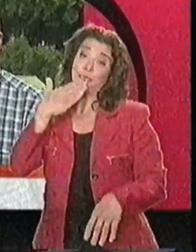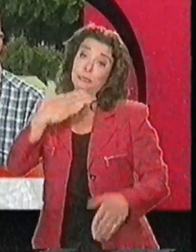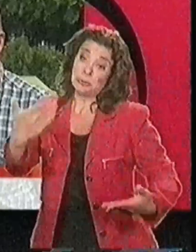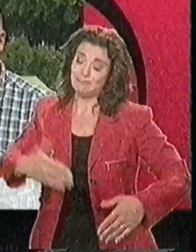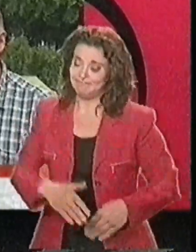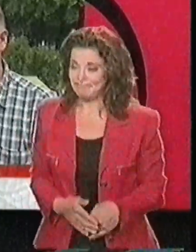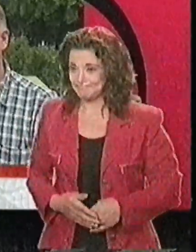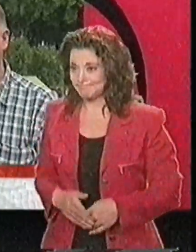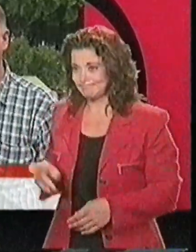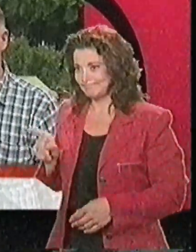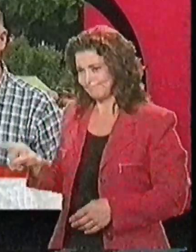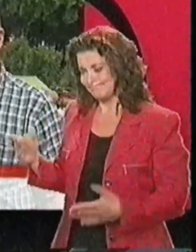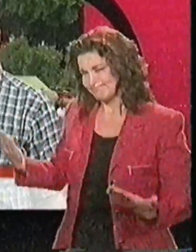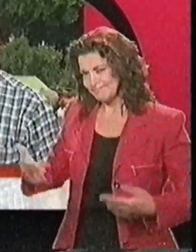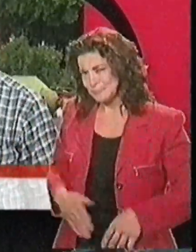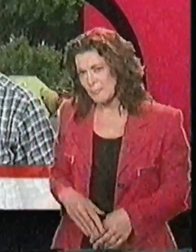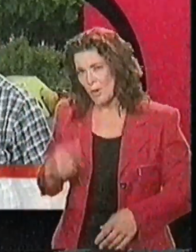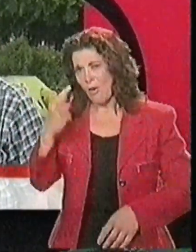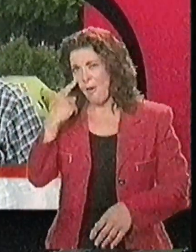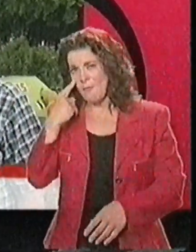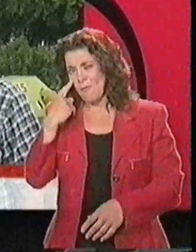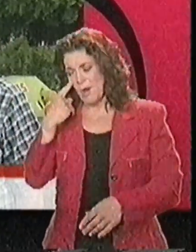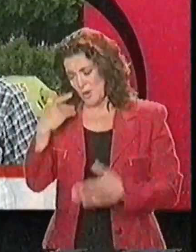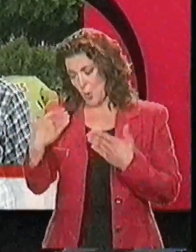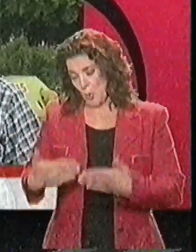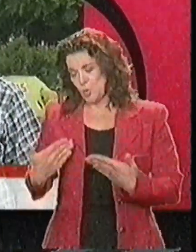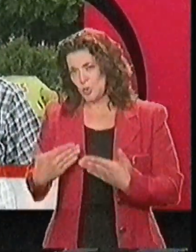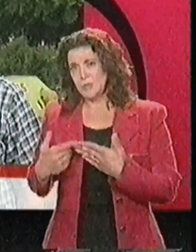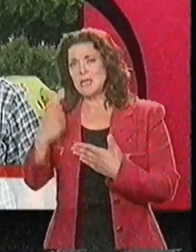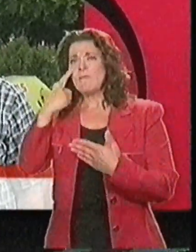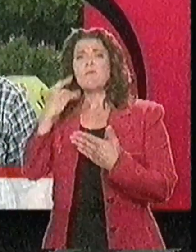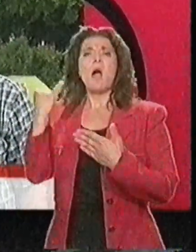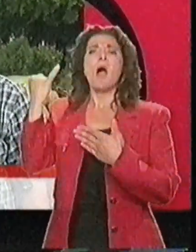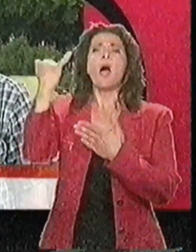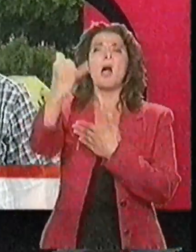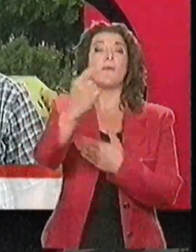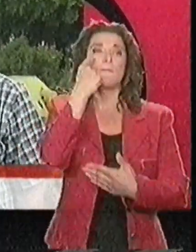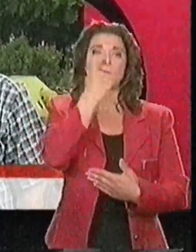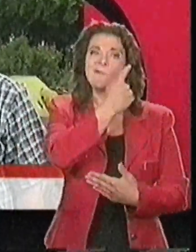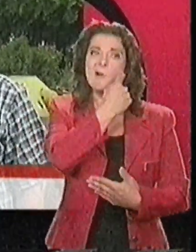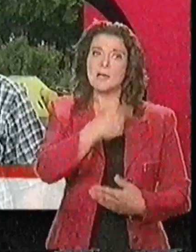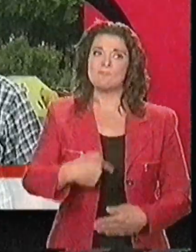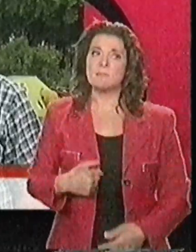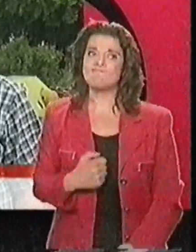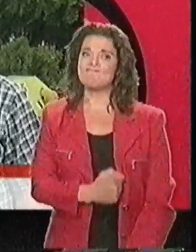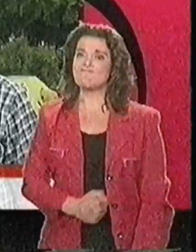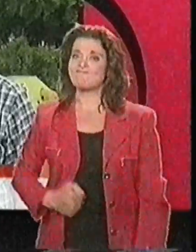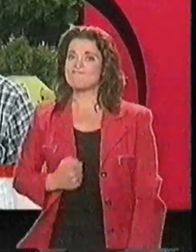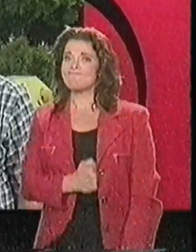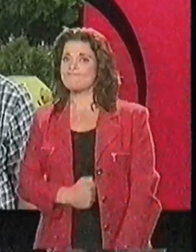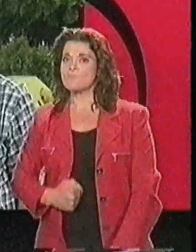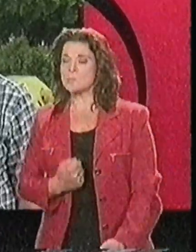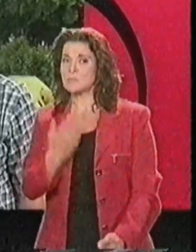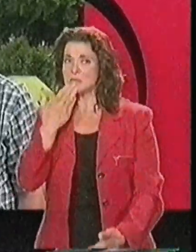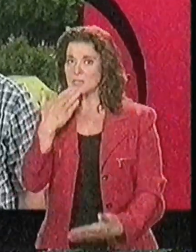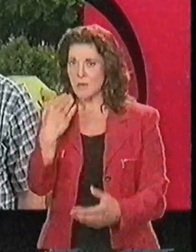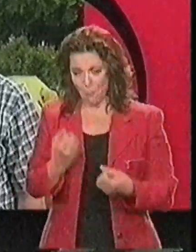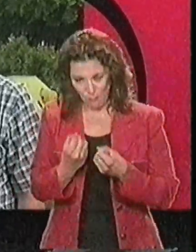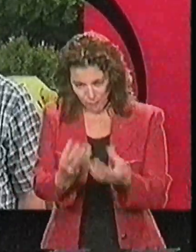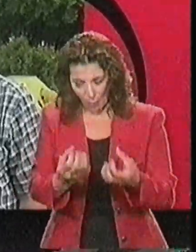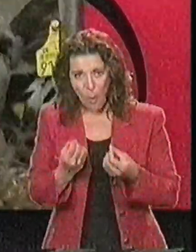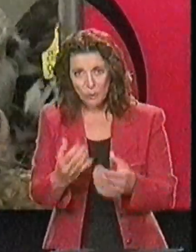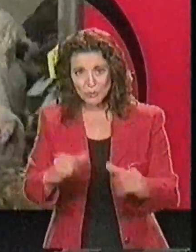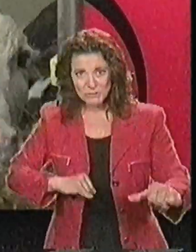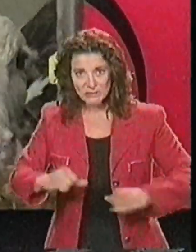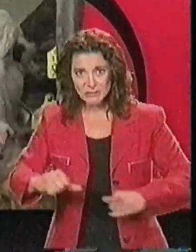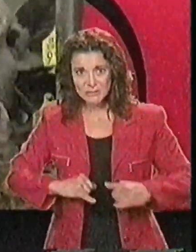Le plus difficile, quand on regarde vers l'avenir, et ce qui nous fait vraiment mal au ventre, c'est que les prix qu'on reçoit pour nos produits ne cessent de